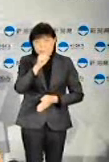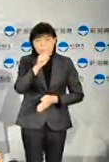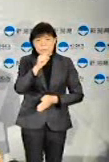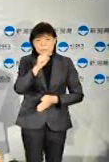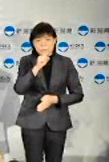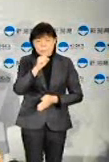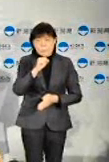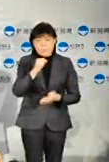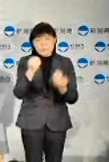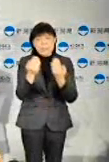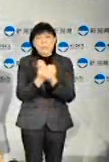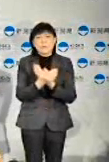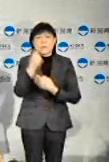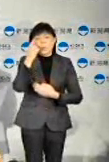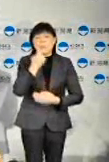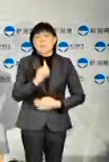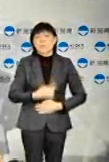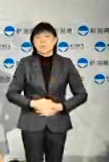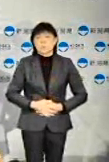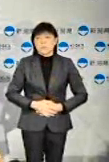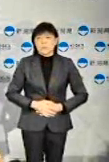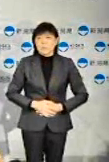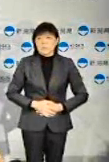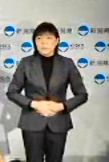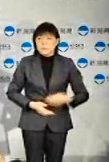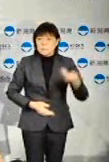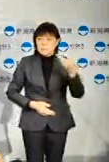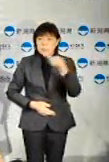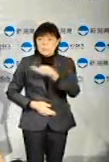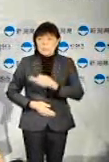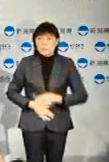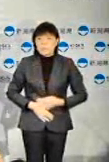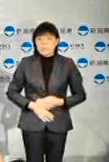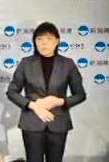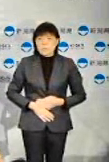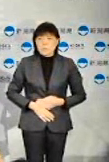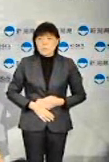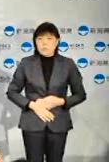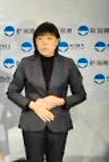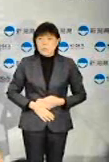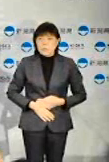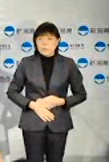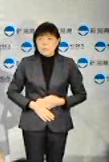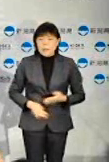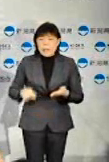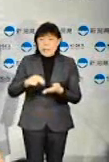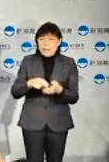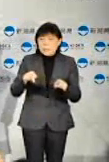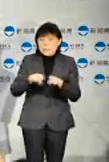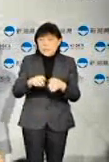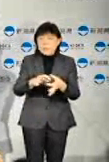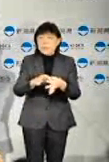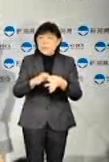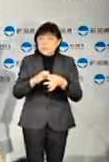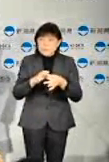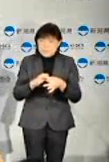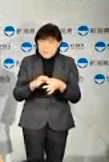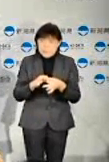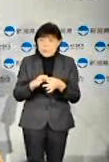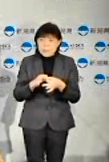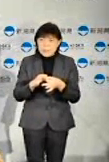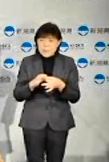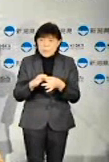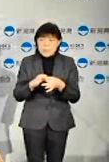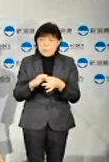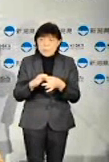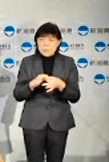と私は思ってますけど、 政府はそのライドシェアという形、そのタクシー事業者にその一般ドライバーが加わるような形の